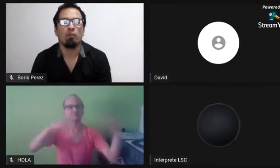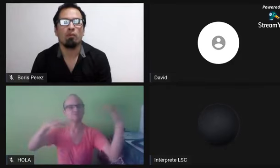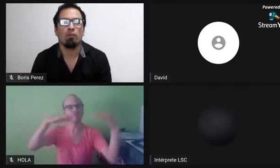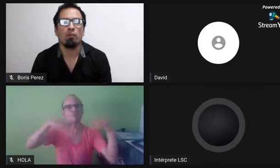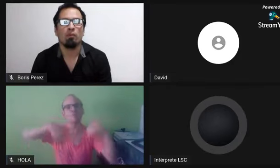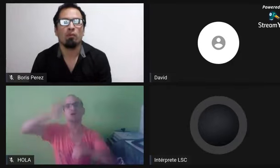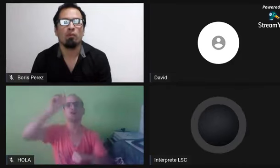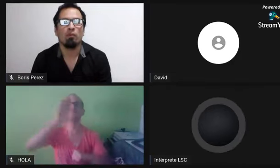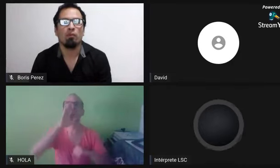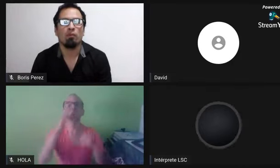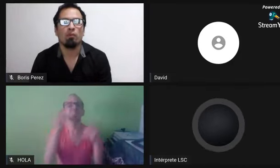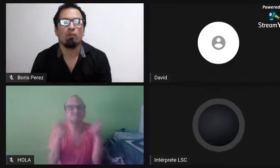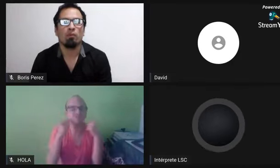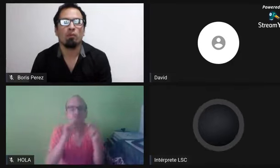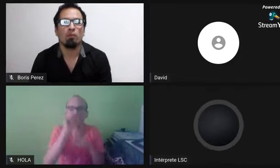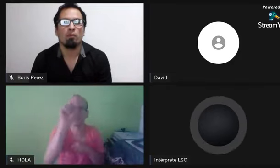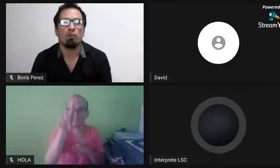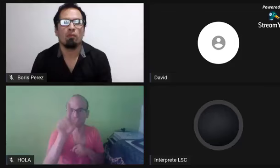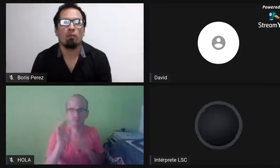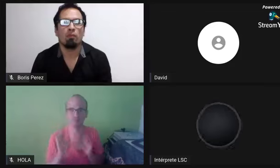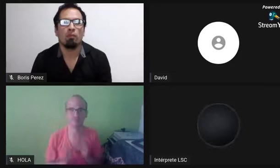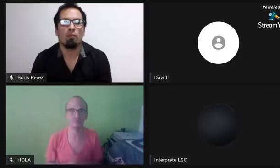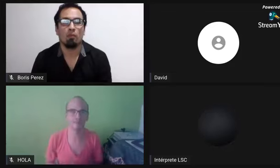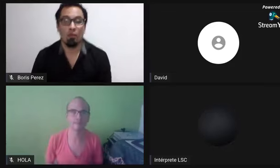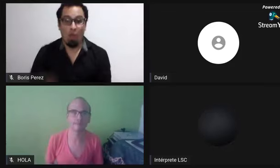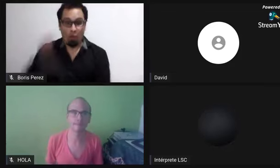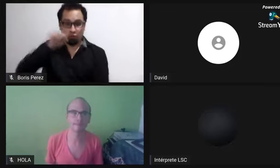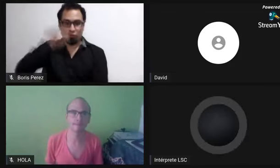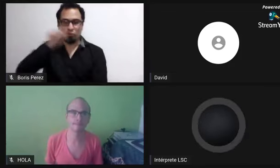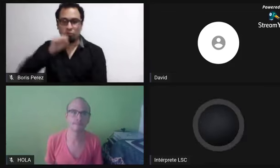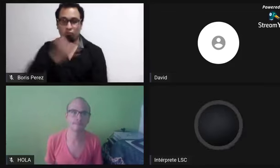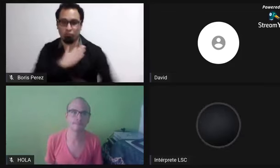1800, cuando fallece